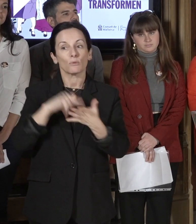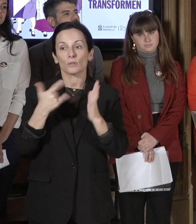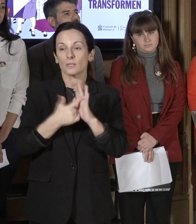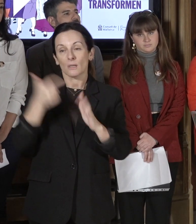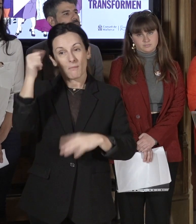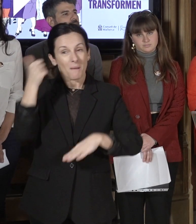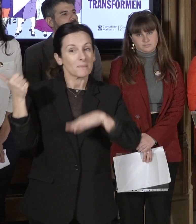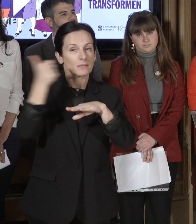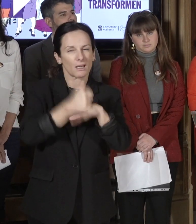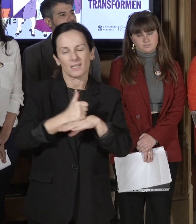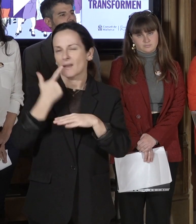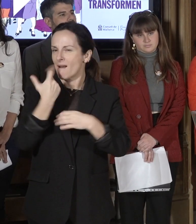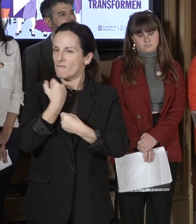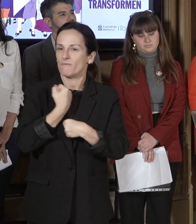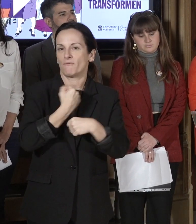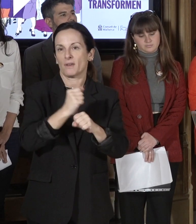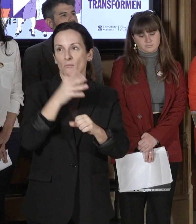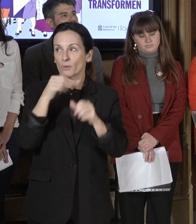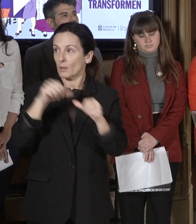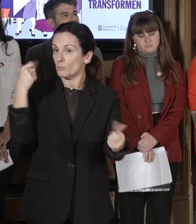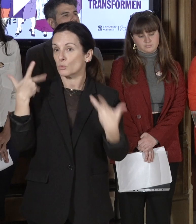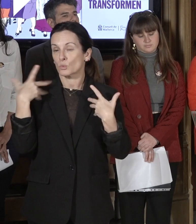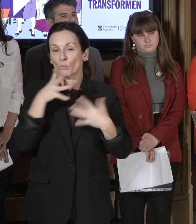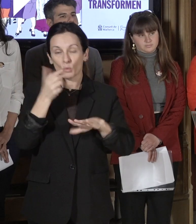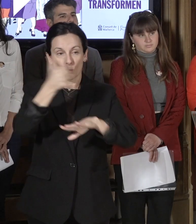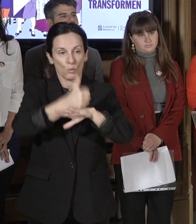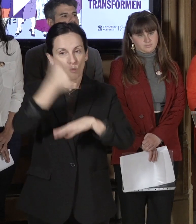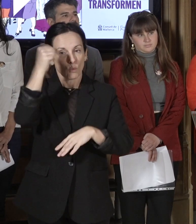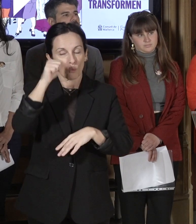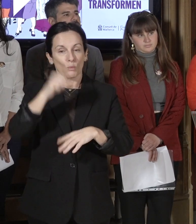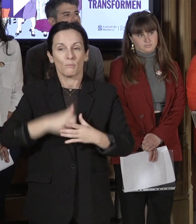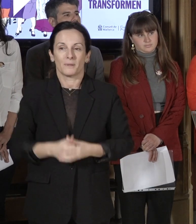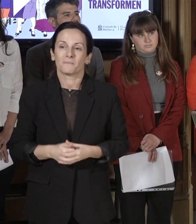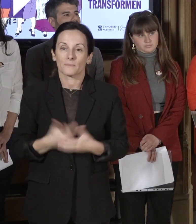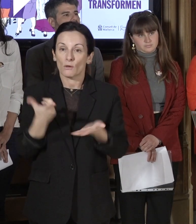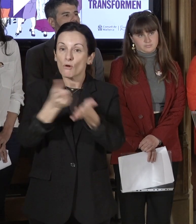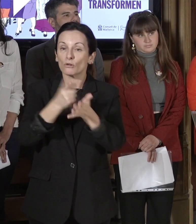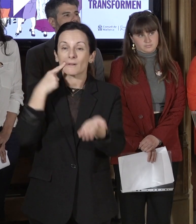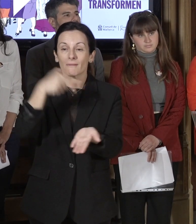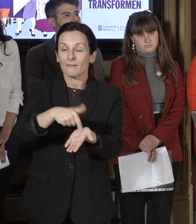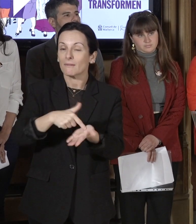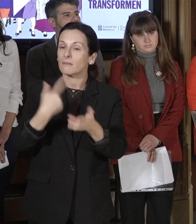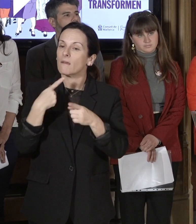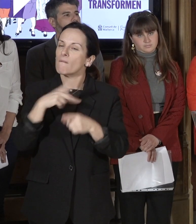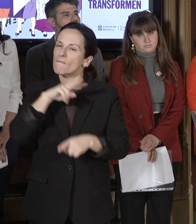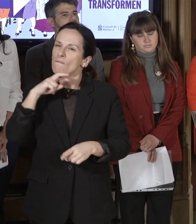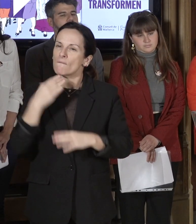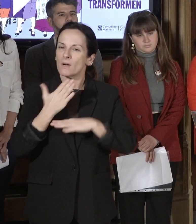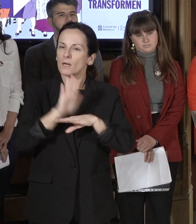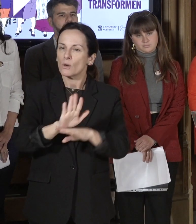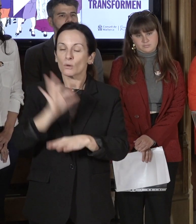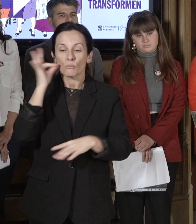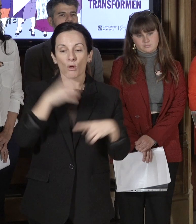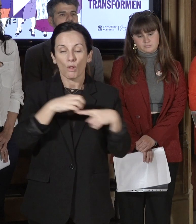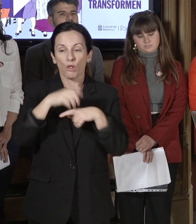malestar genera. Un any més seguim reivindicant, posant valor als coneixements i als lideratges transformadors de les